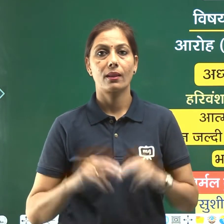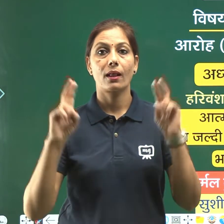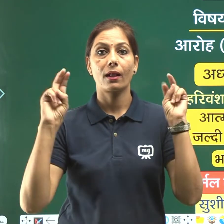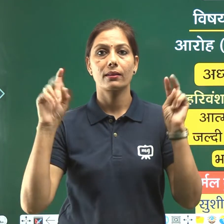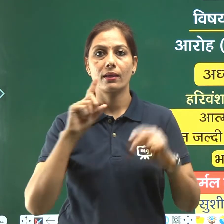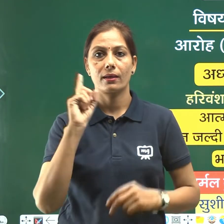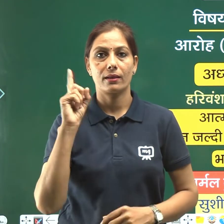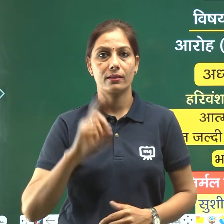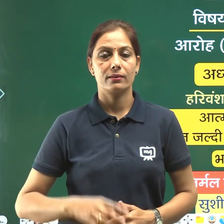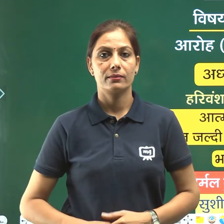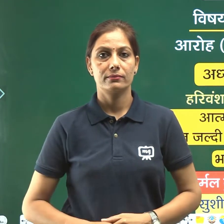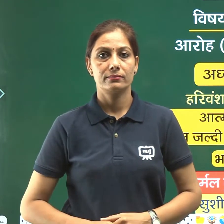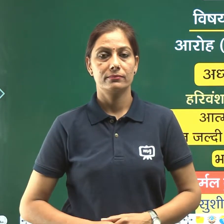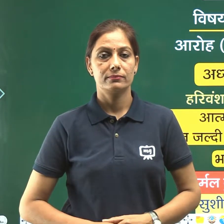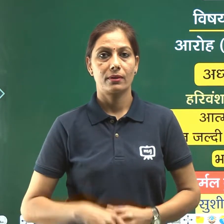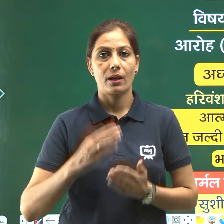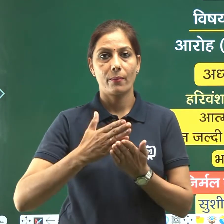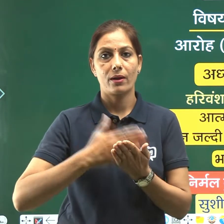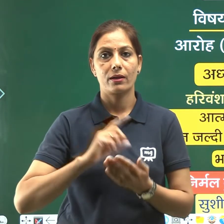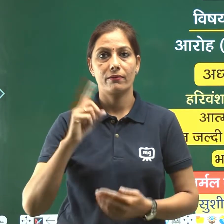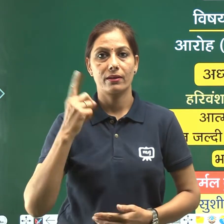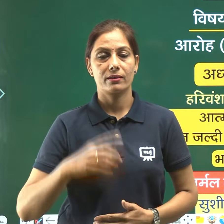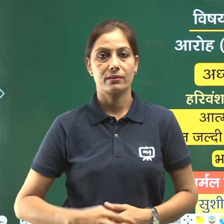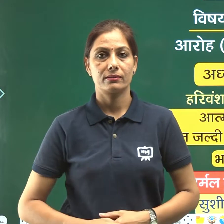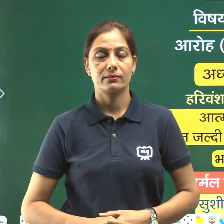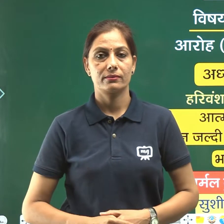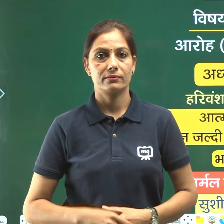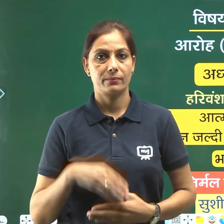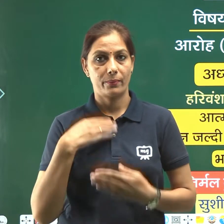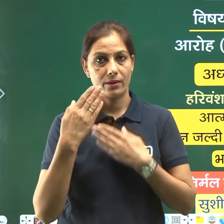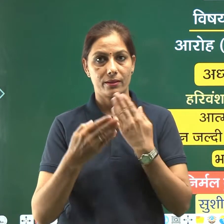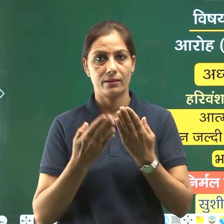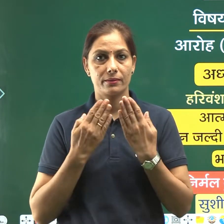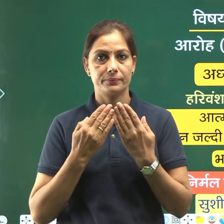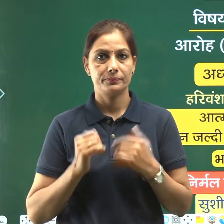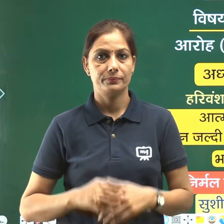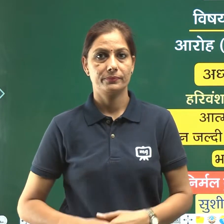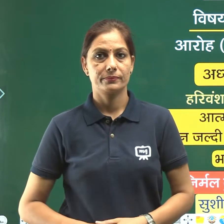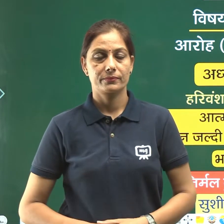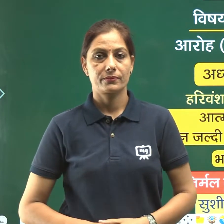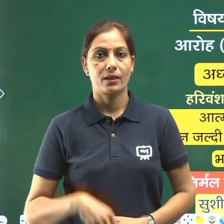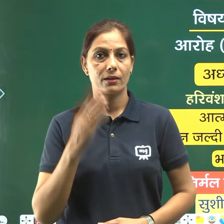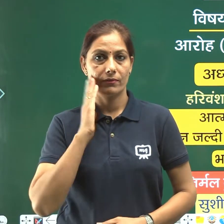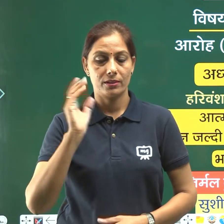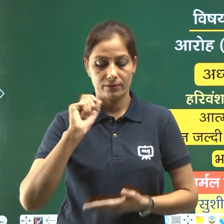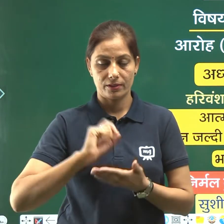अध्याय 1 का भाग 1 पढ़ेंगे। कवि